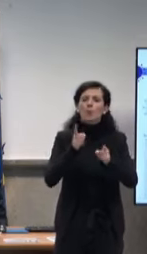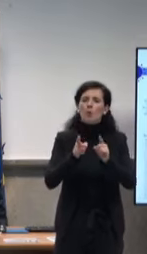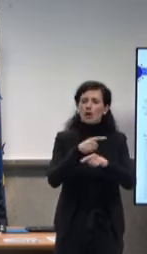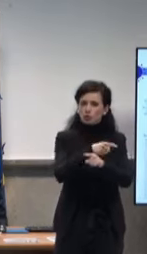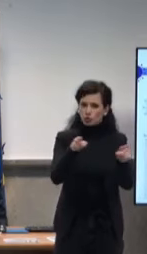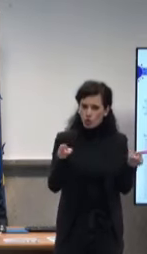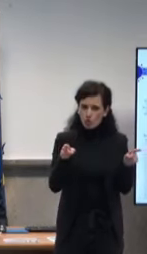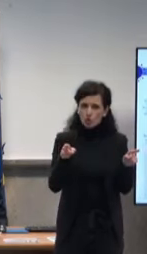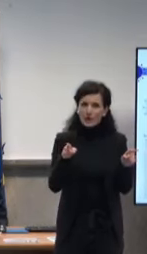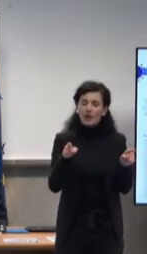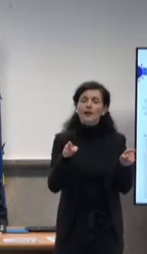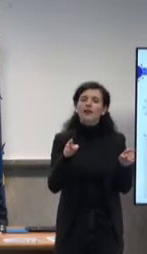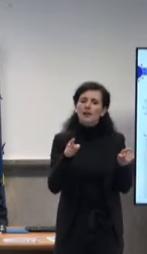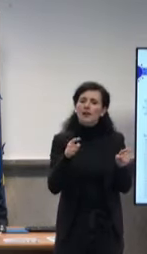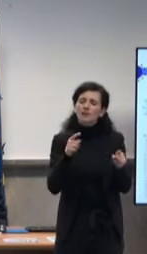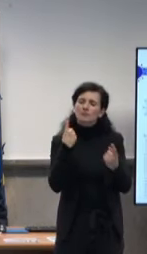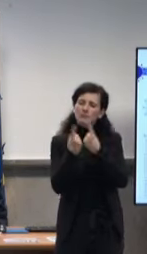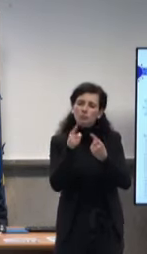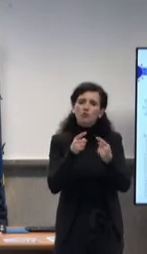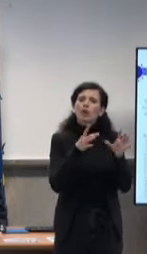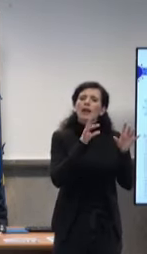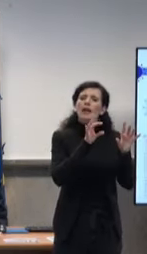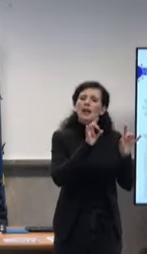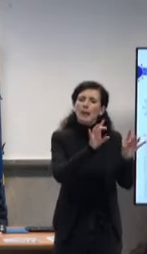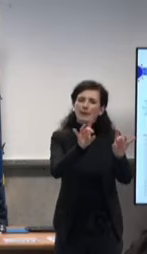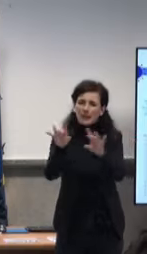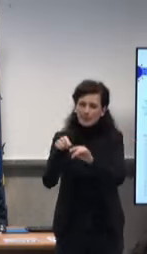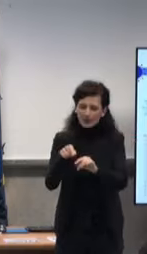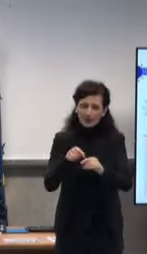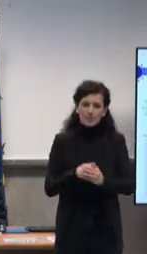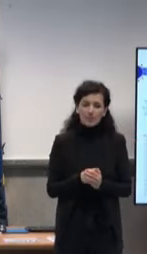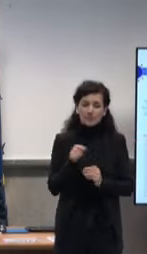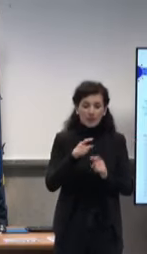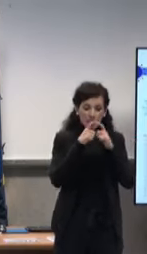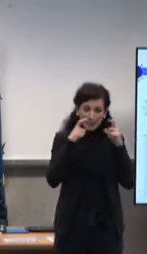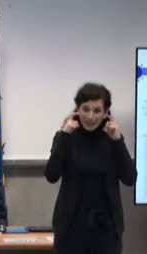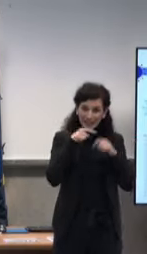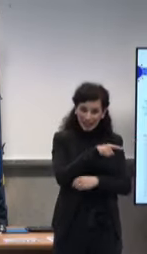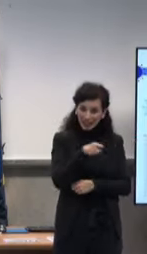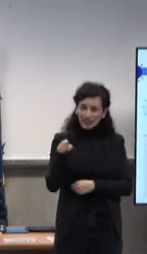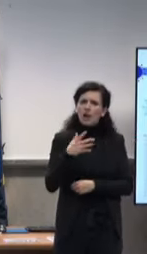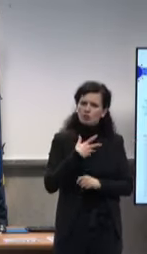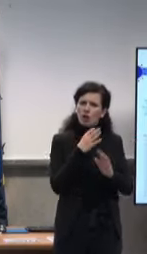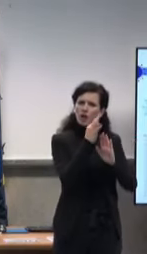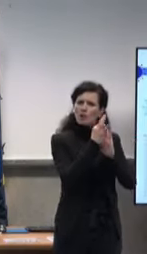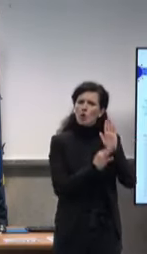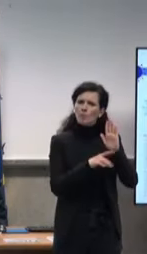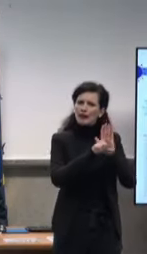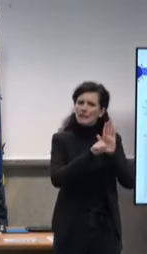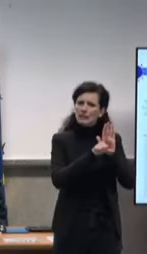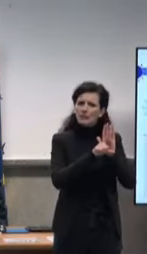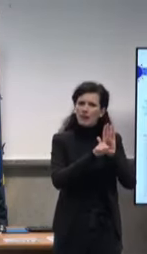mascherine ognuna di questa tipologia a una normativa internazionale ben precisa